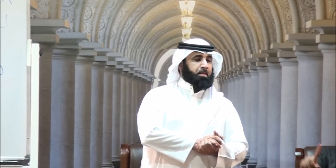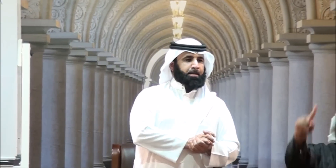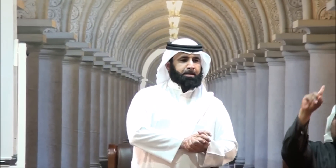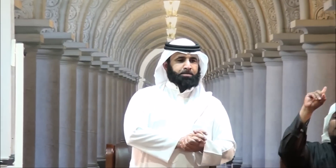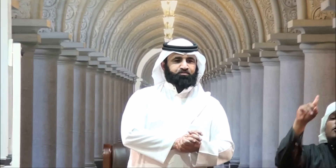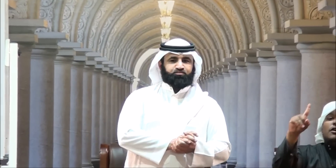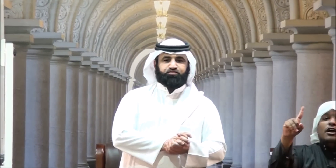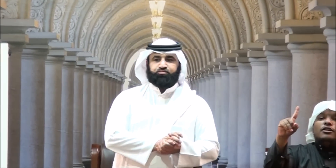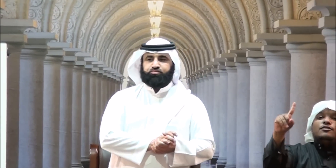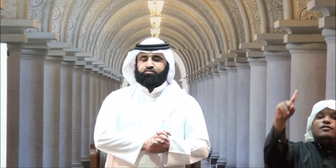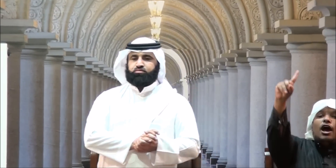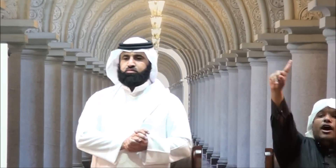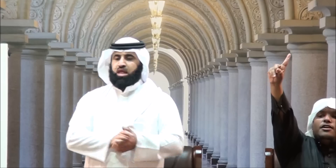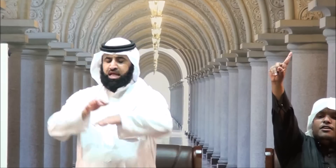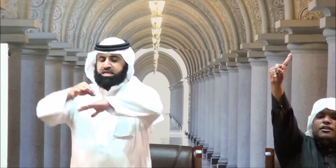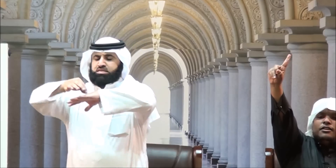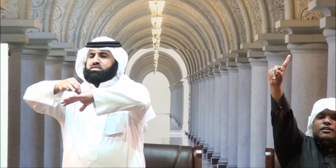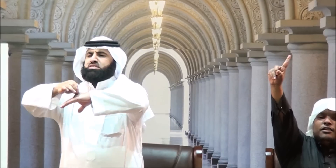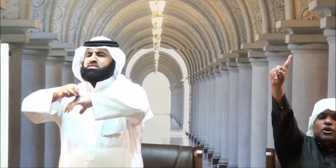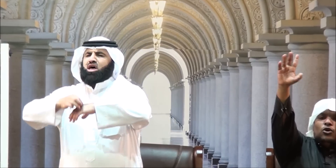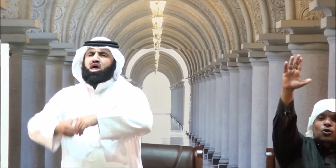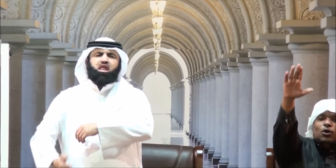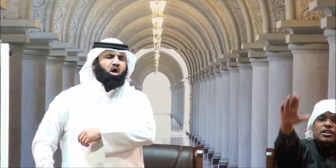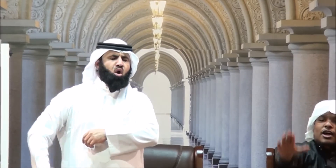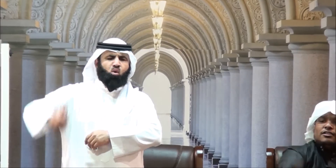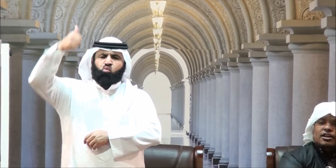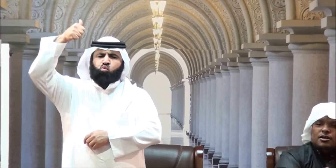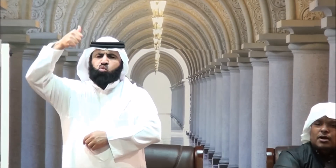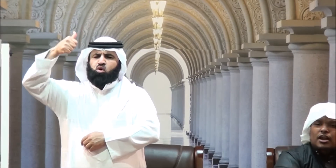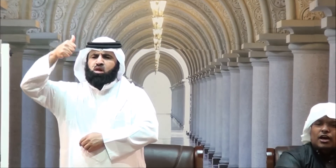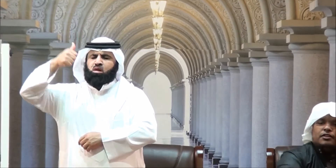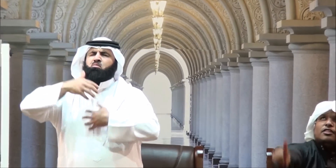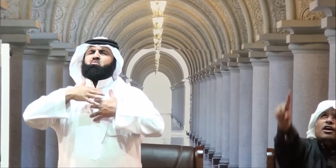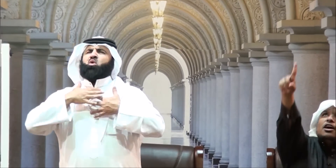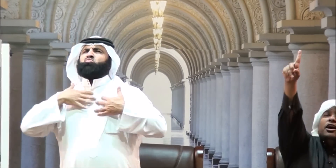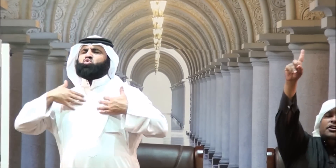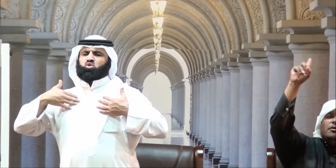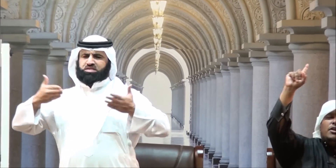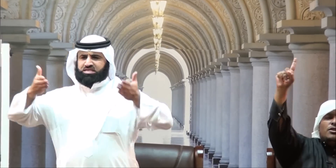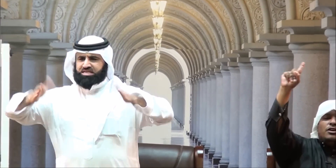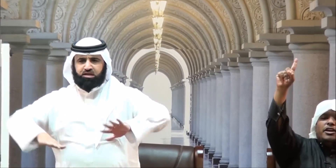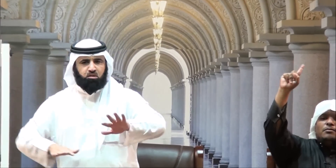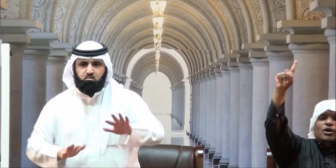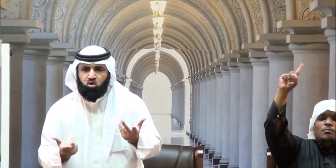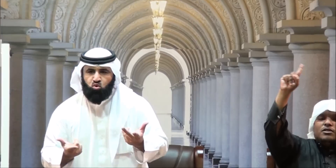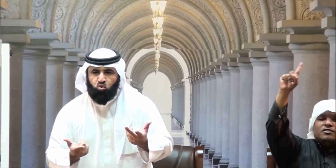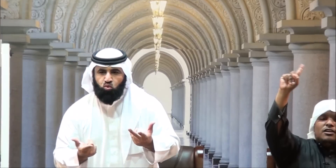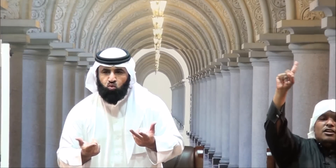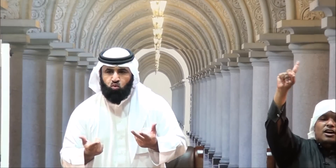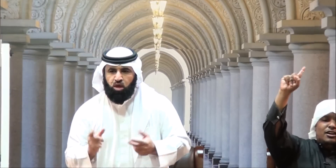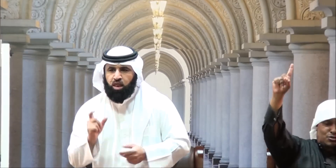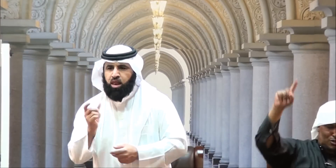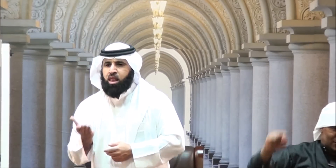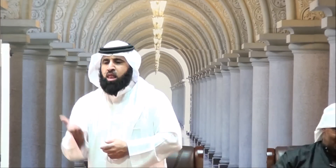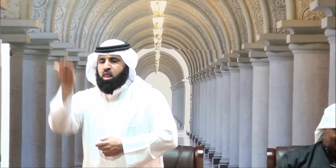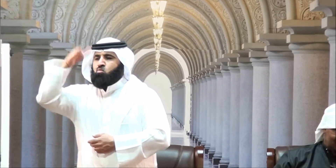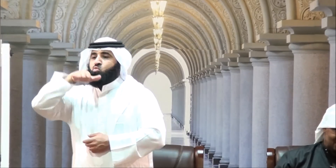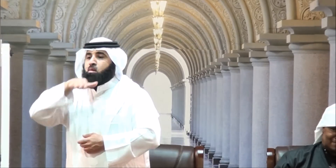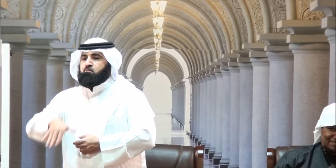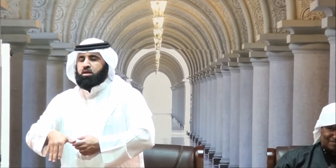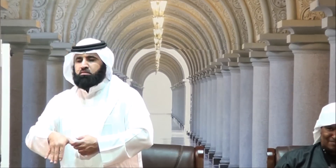لذلك أسعد إنسان وطأت قدمه الأرض النبي الكريم محمد صلى الله عليه